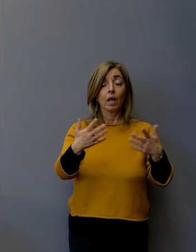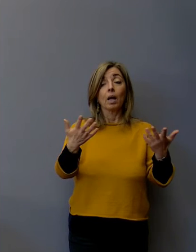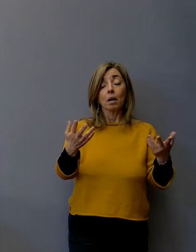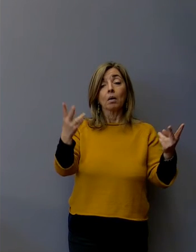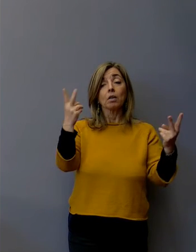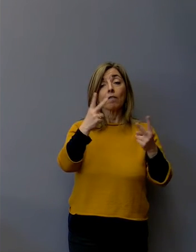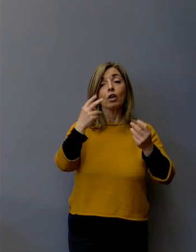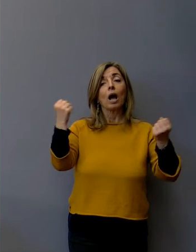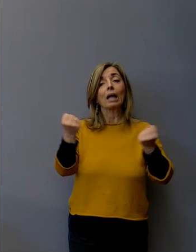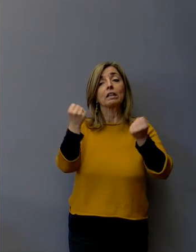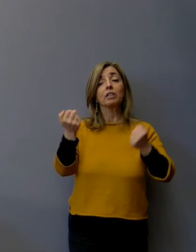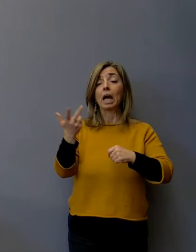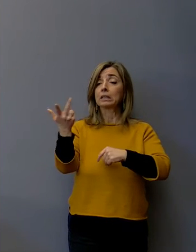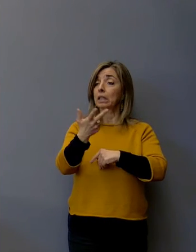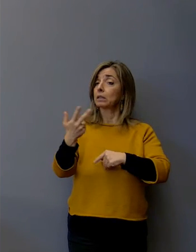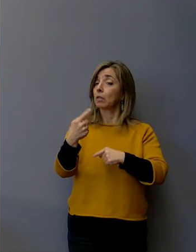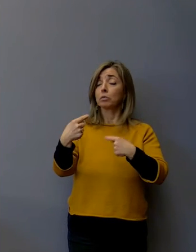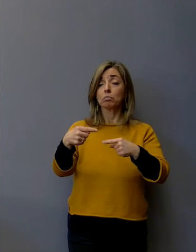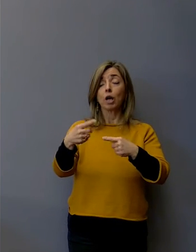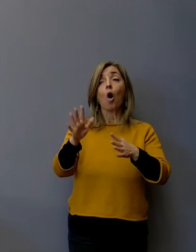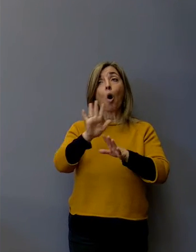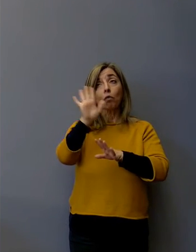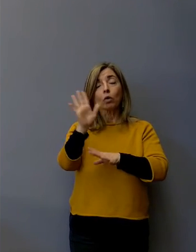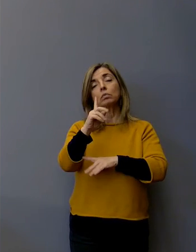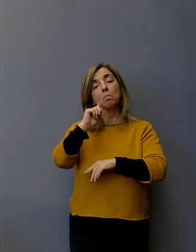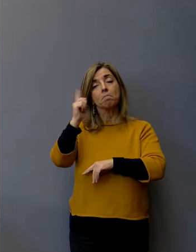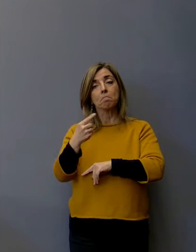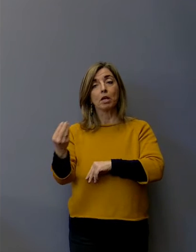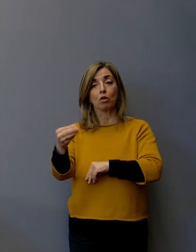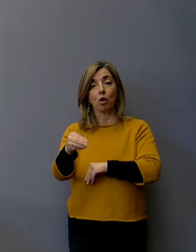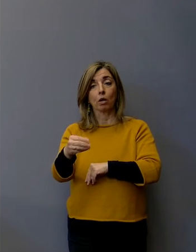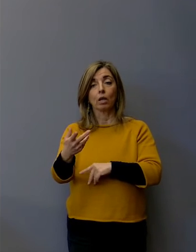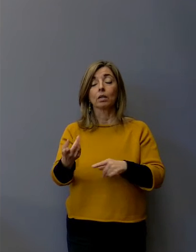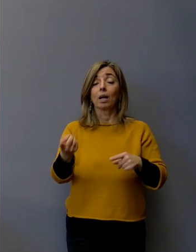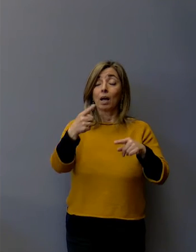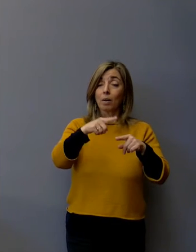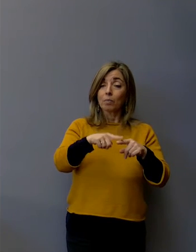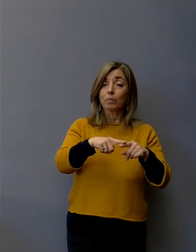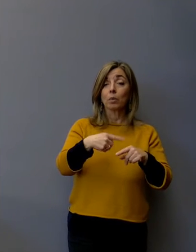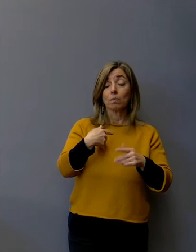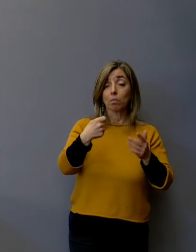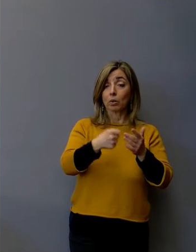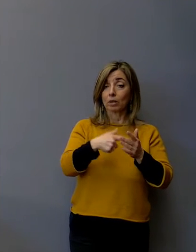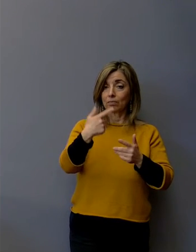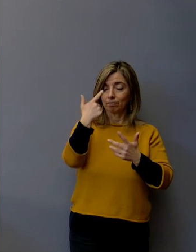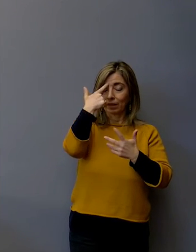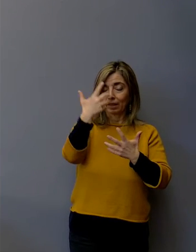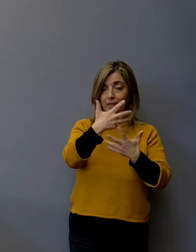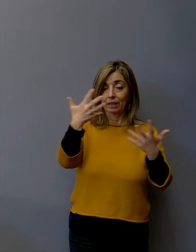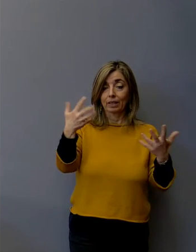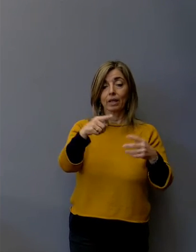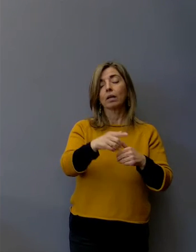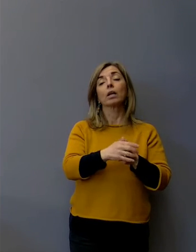servizi ma ritengo altresì doveroso rimarcare l'anticipo della tempistica di presentazione e di